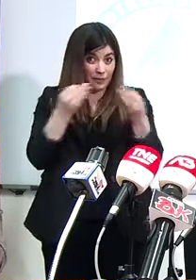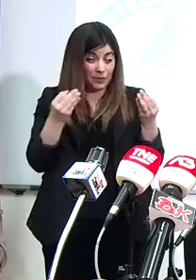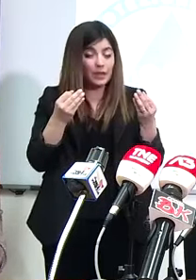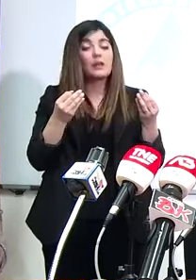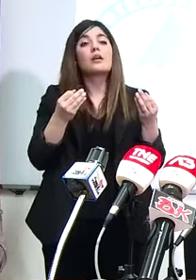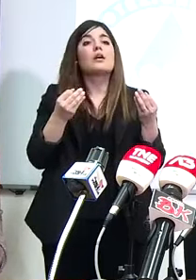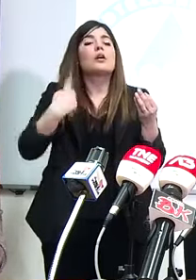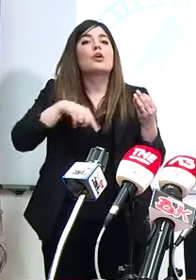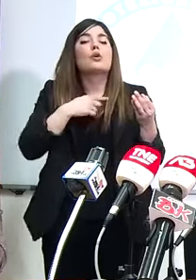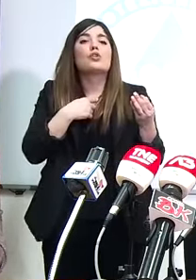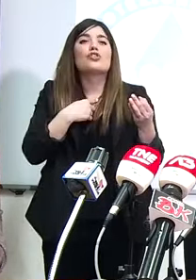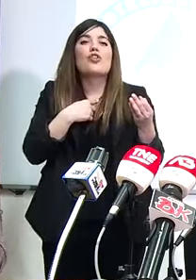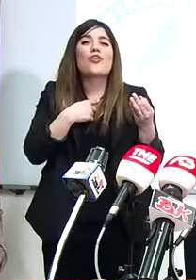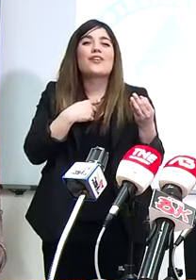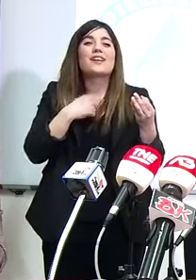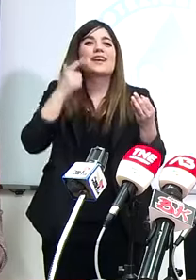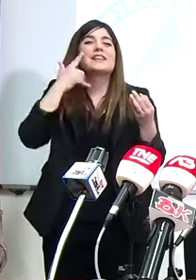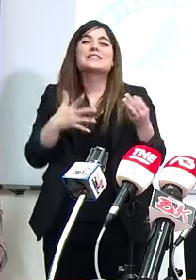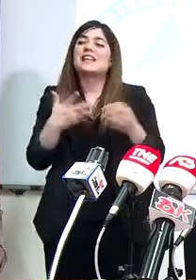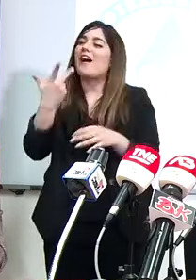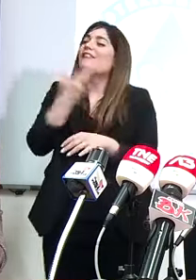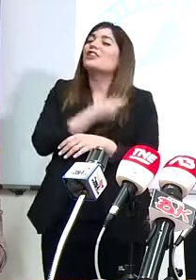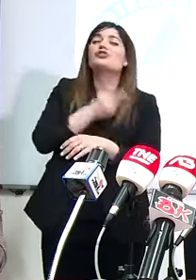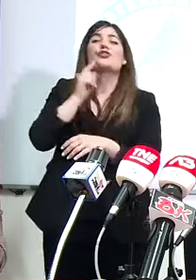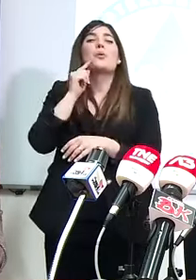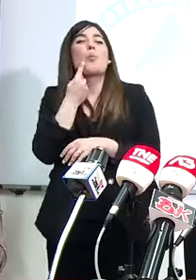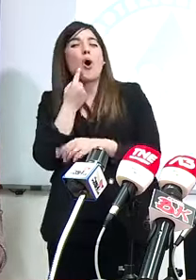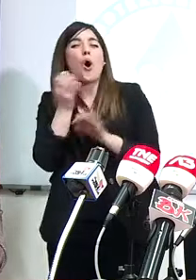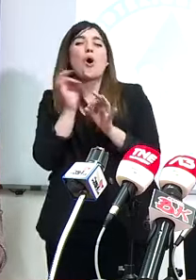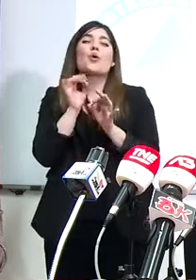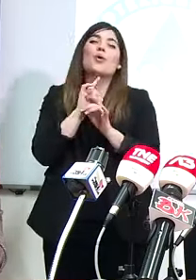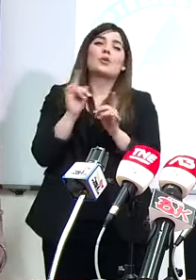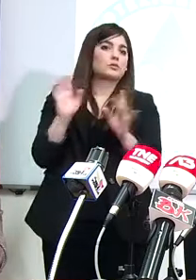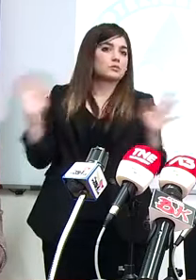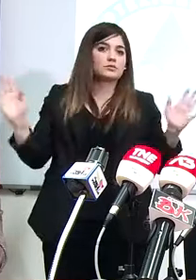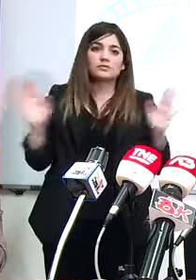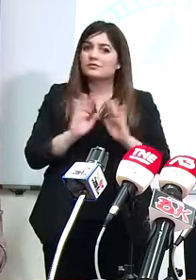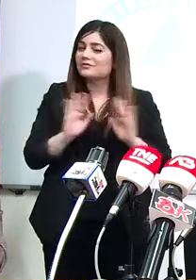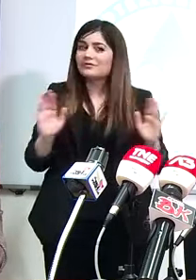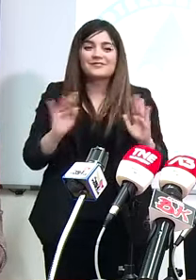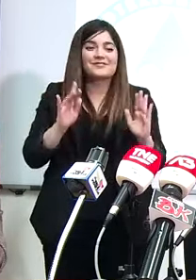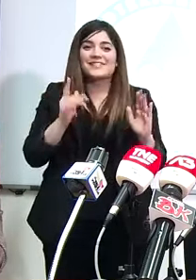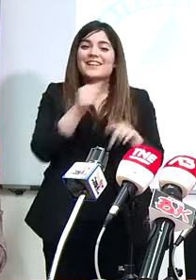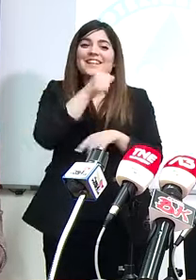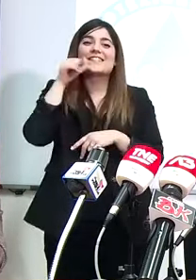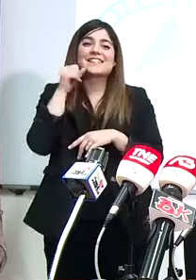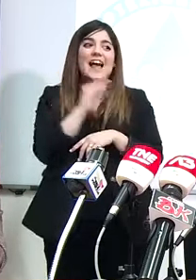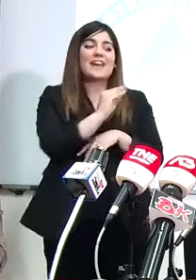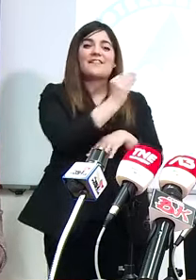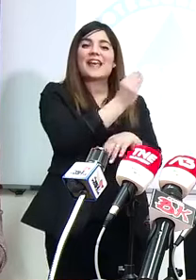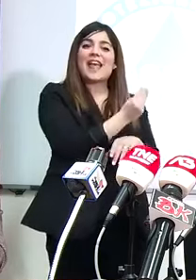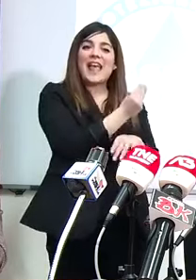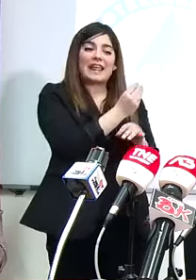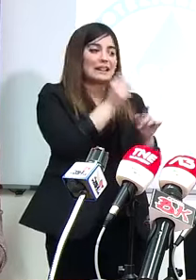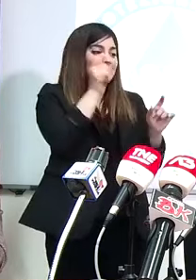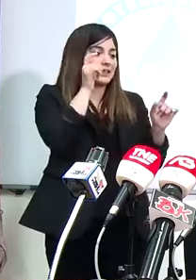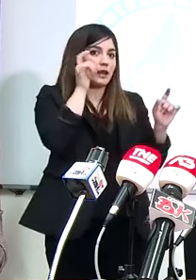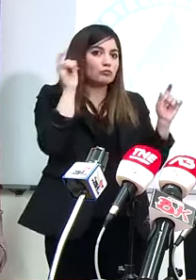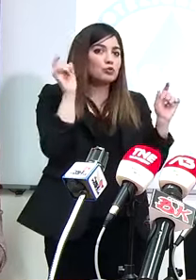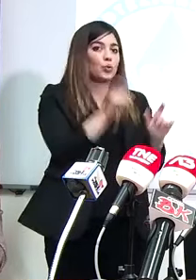sapere se è buono o meno per cui abbiamo sempre detto che ci vuole un ente terzo che valuti se poi le eventuali proposte di fornitura